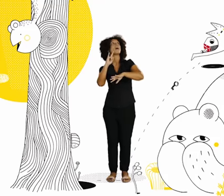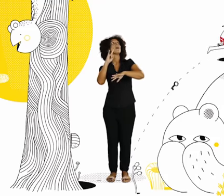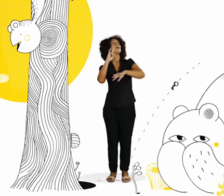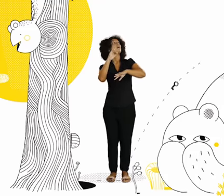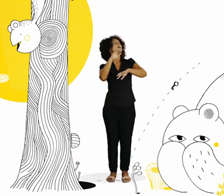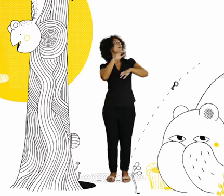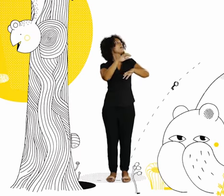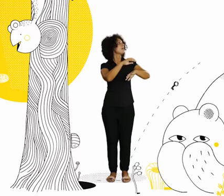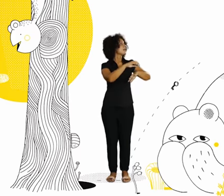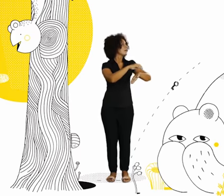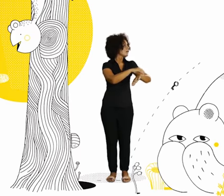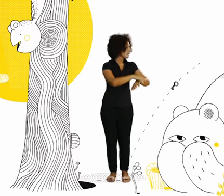tempo, devo andare.